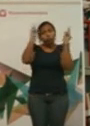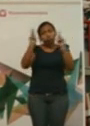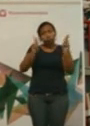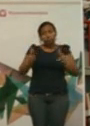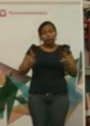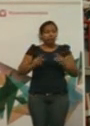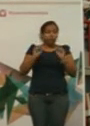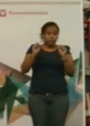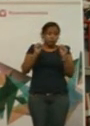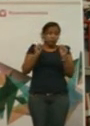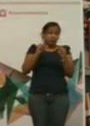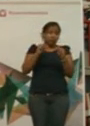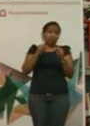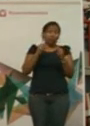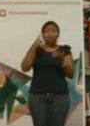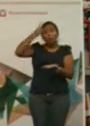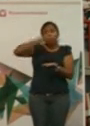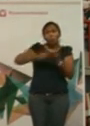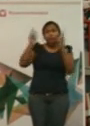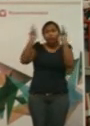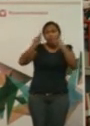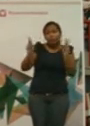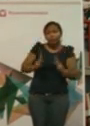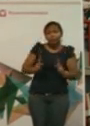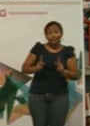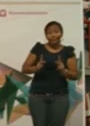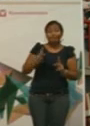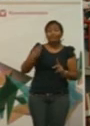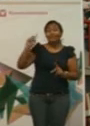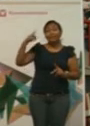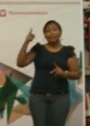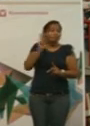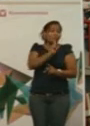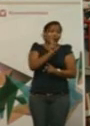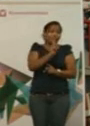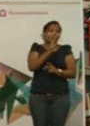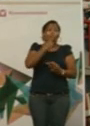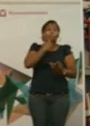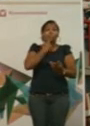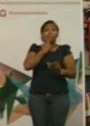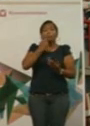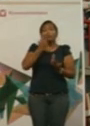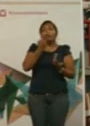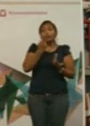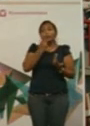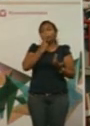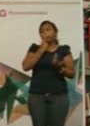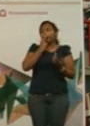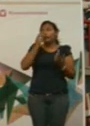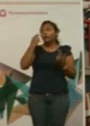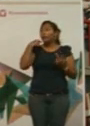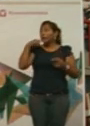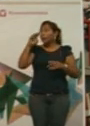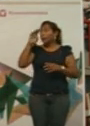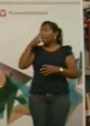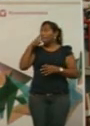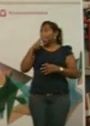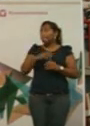ele a perder a guerra, foi ele ter se voltado para invadir a União Soviética. Né? Então, quer dizer,